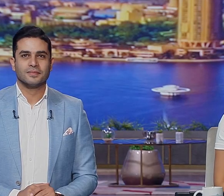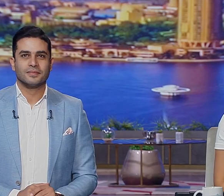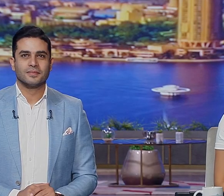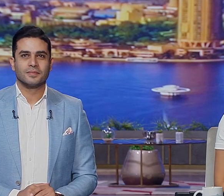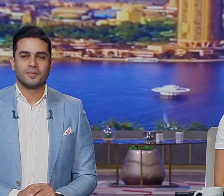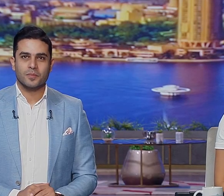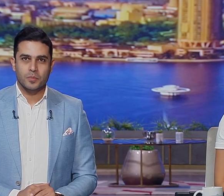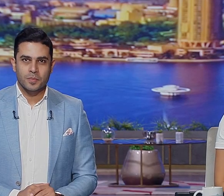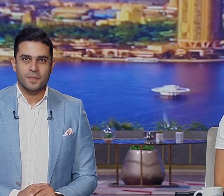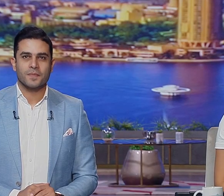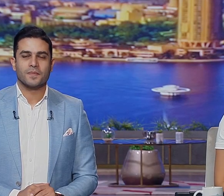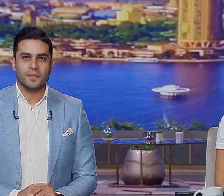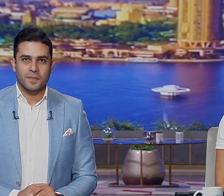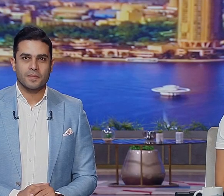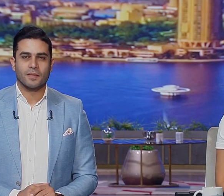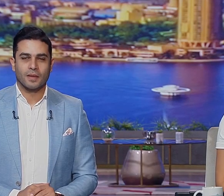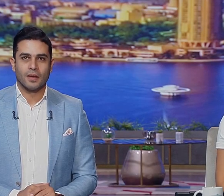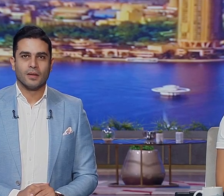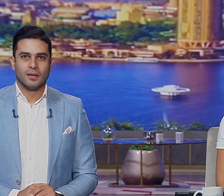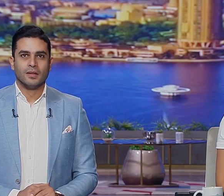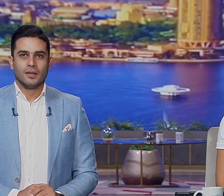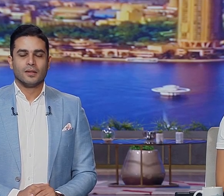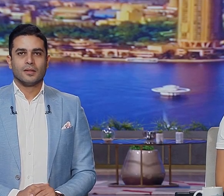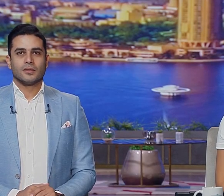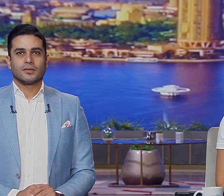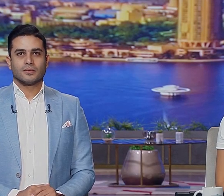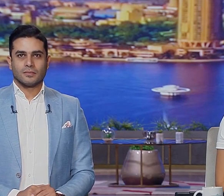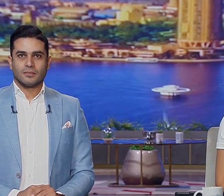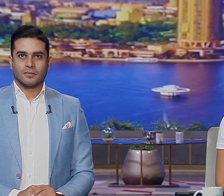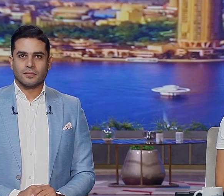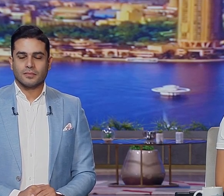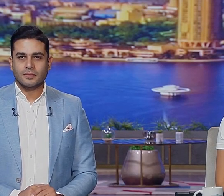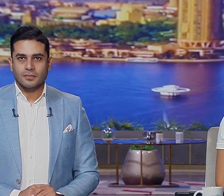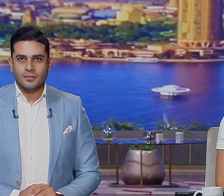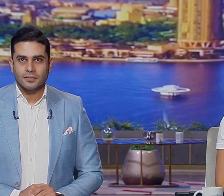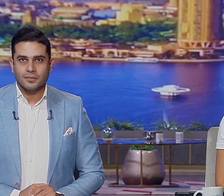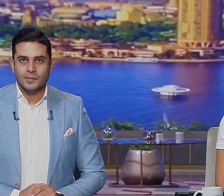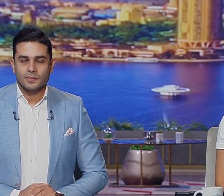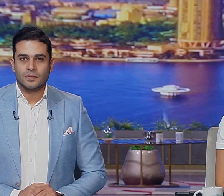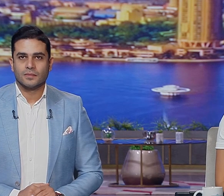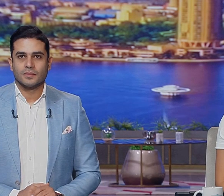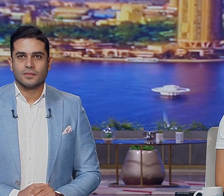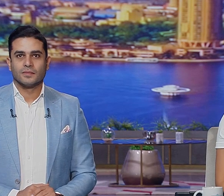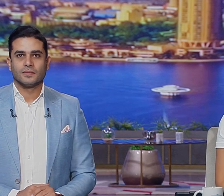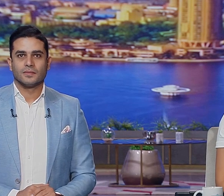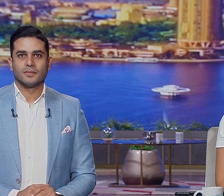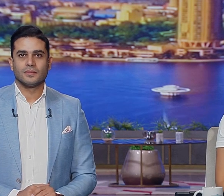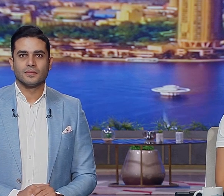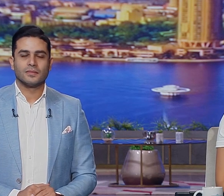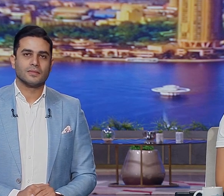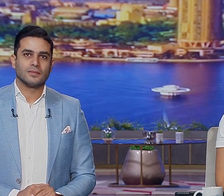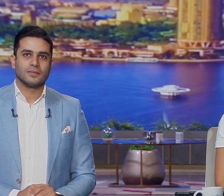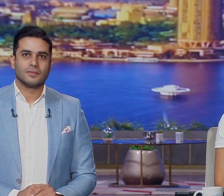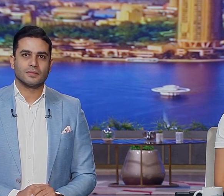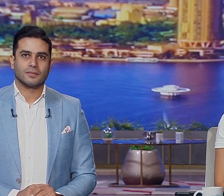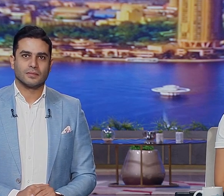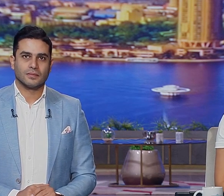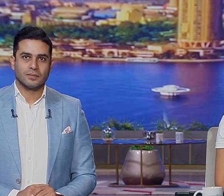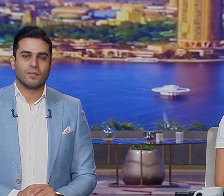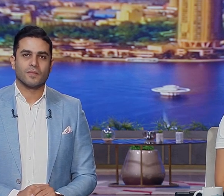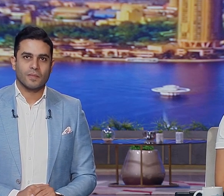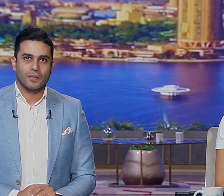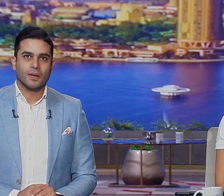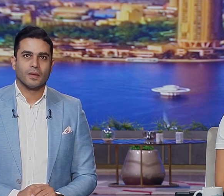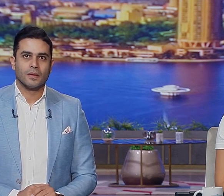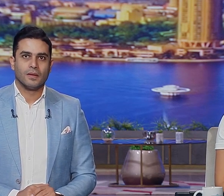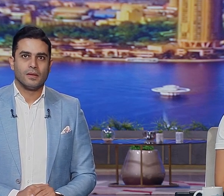بالنسبة للتحديات اللي بتواجه ذوي الإعاقة السمعية، أكيد لسه في تحديات. من ضمن التحديات أن احنا عايزين نكون في لغة إشارة